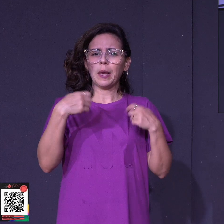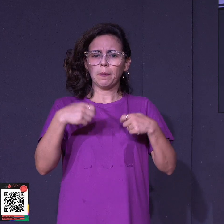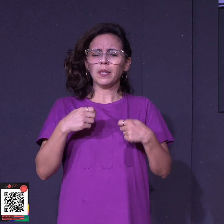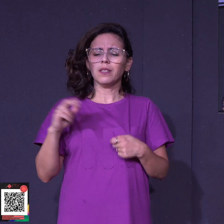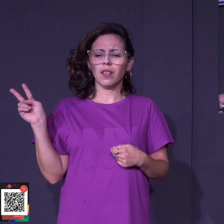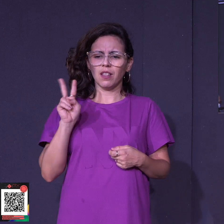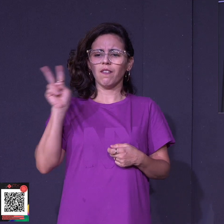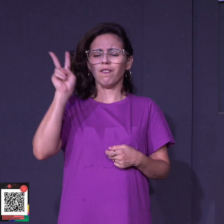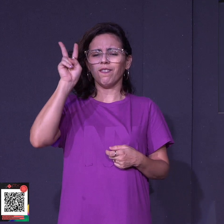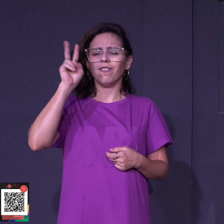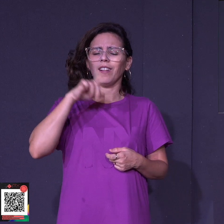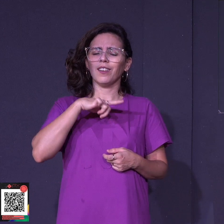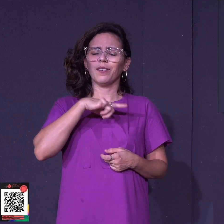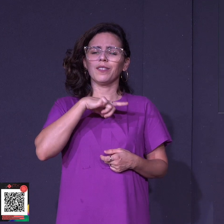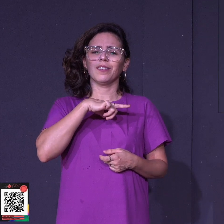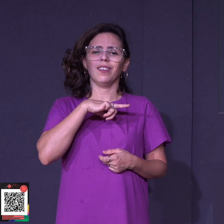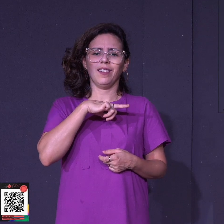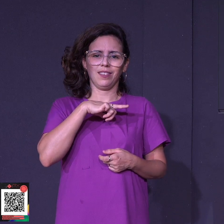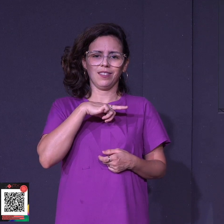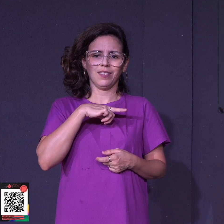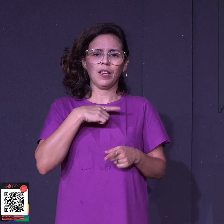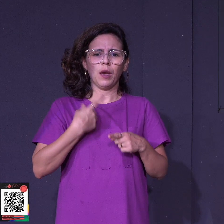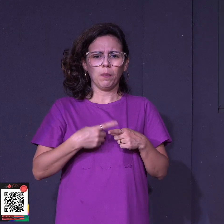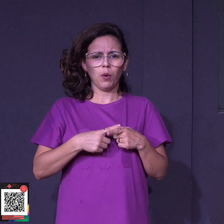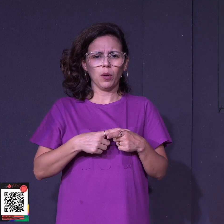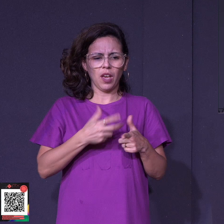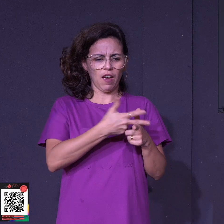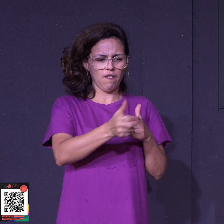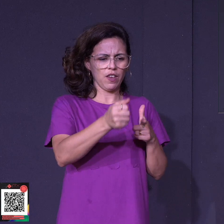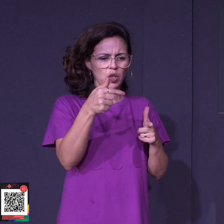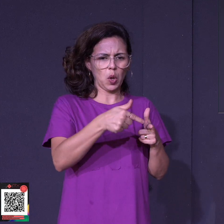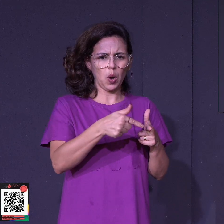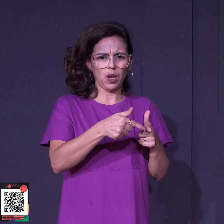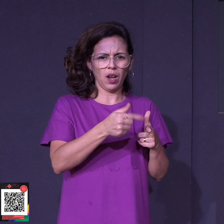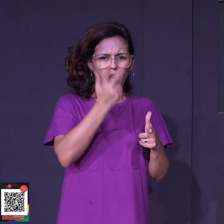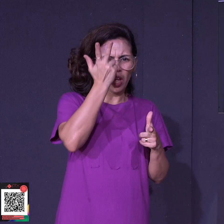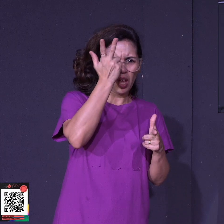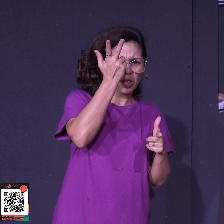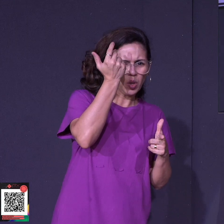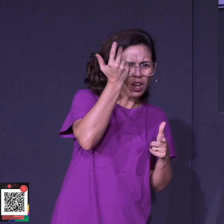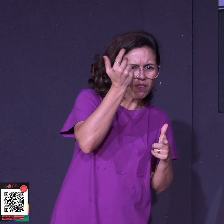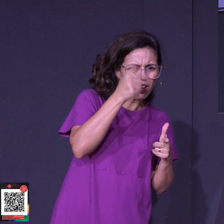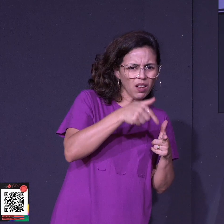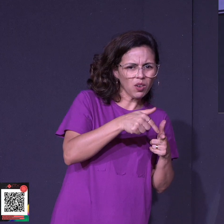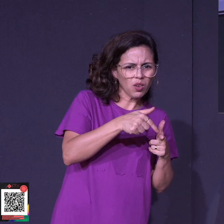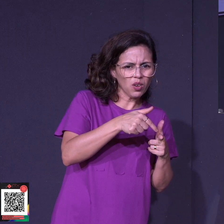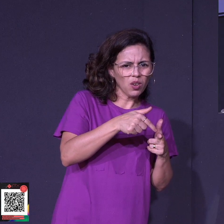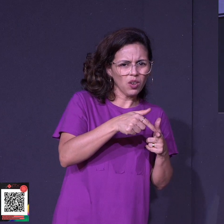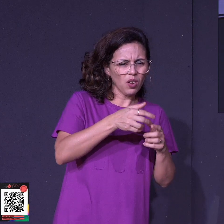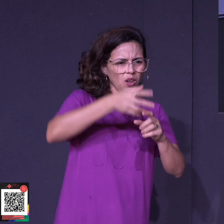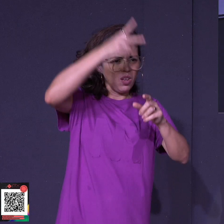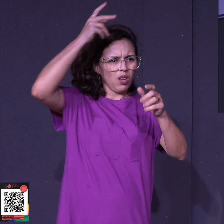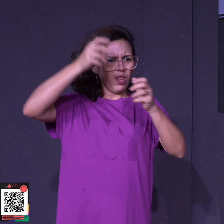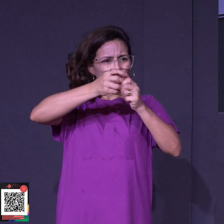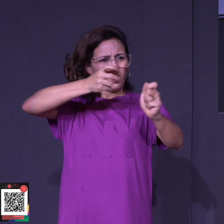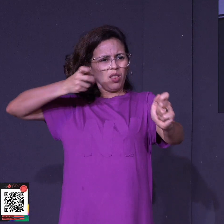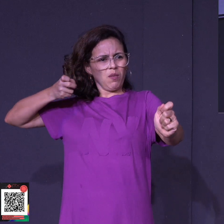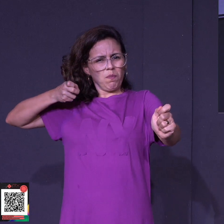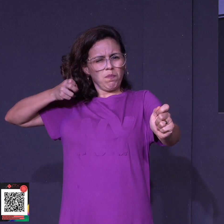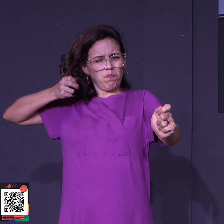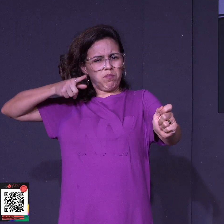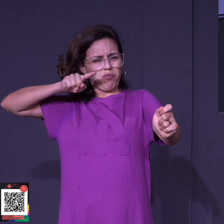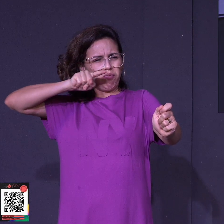mensagem, porque a vitória não vem do cavalo, a vitória não vem do arco, a vitória não vem da